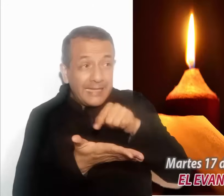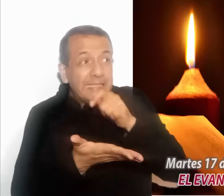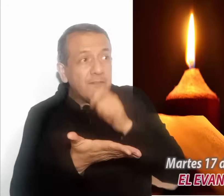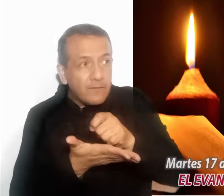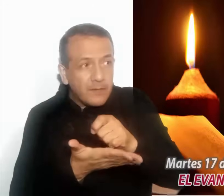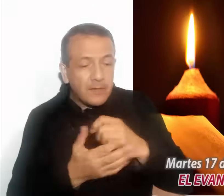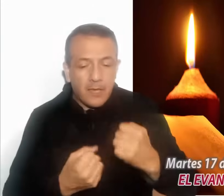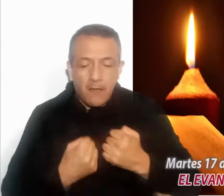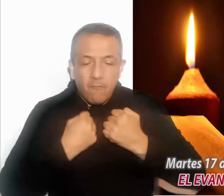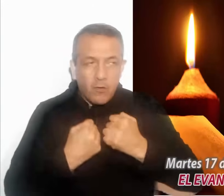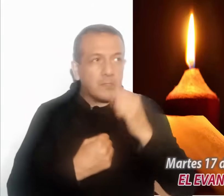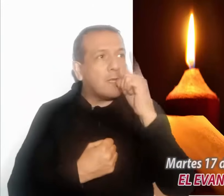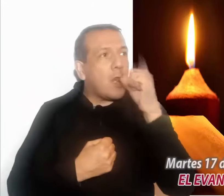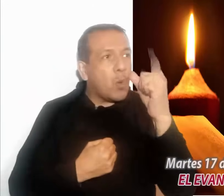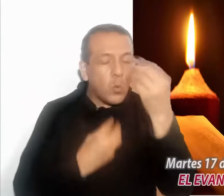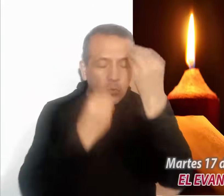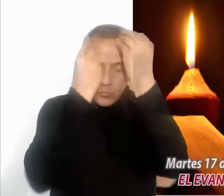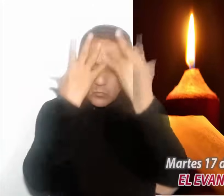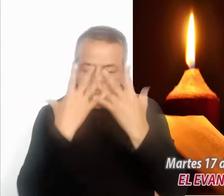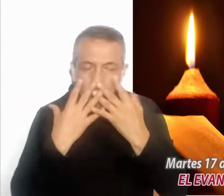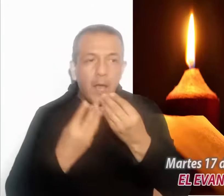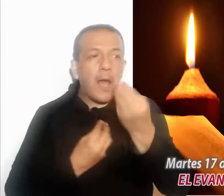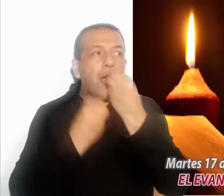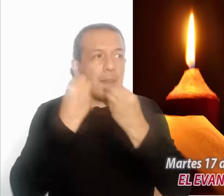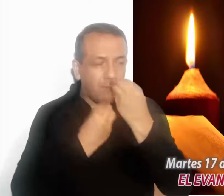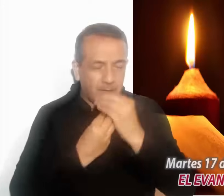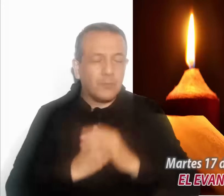fuerza, nuestra luz y nuestro alimento.